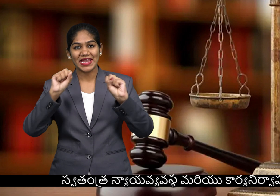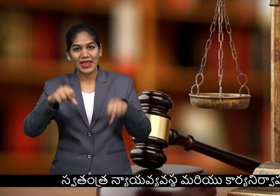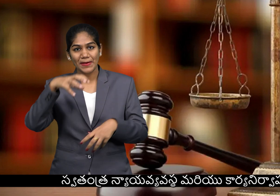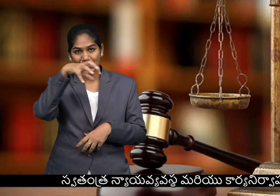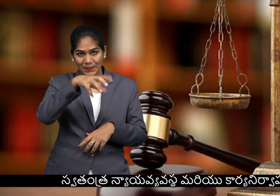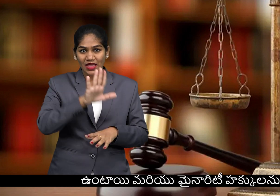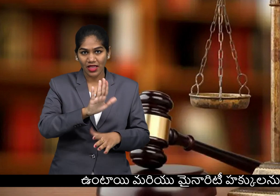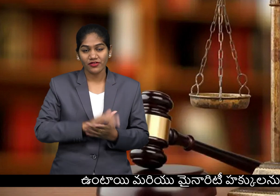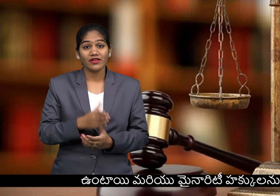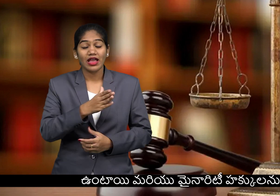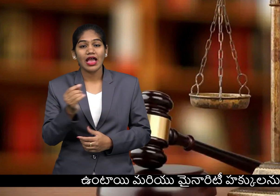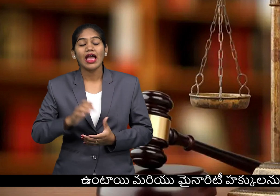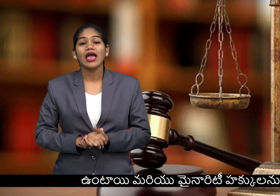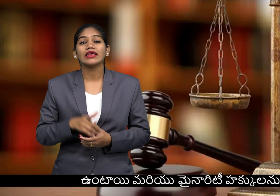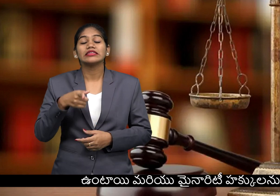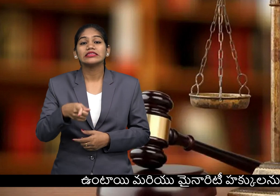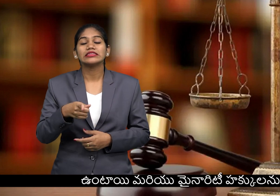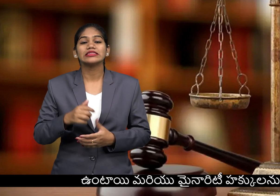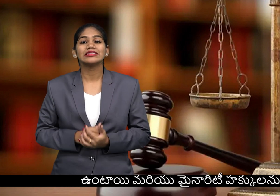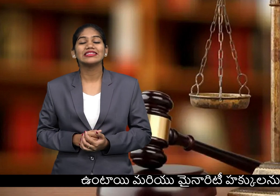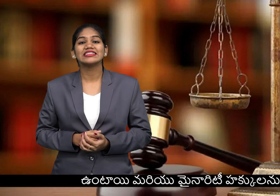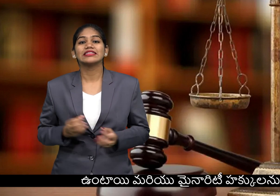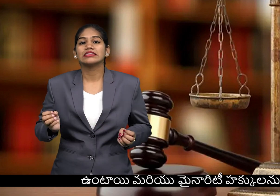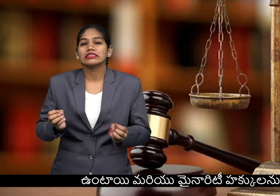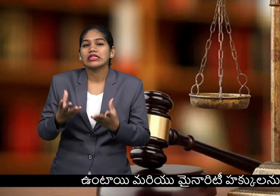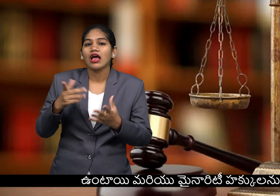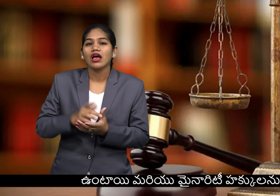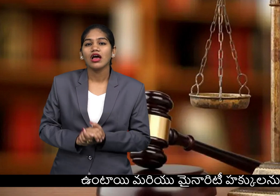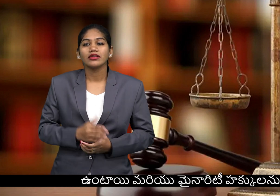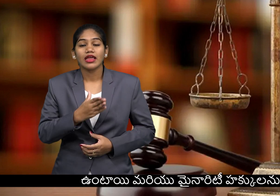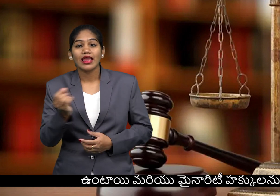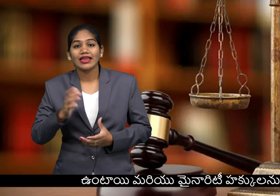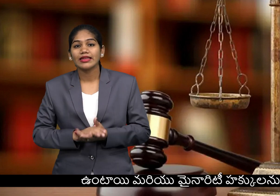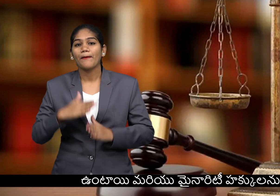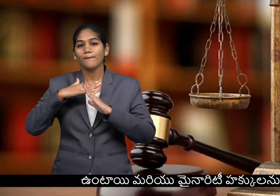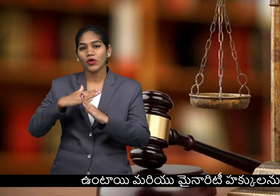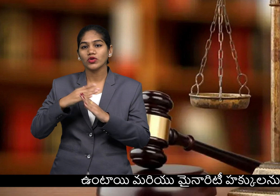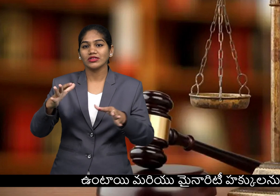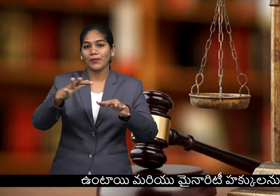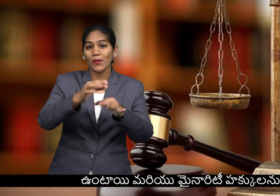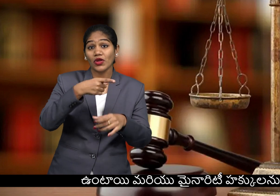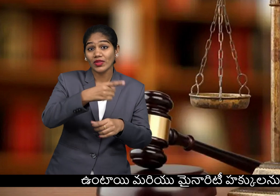వ్యవస్థను కలిగి ఉంటాయి మరియు మైనారిటీ హక్కులను పరిరక్షిస్తాయి.